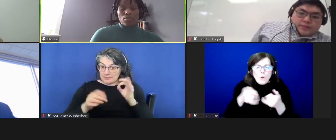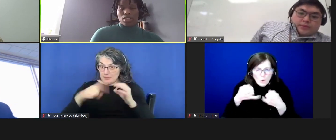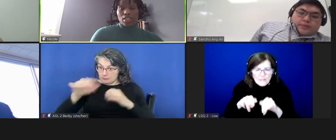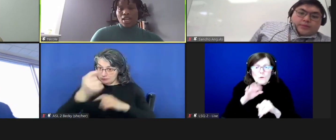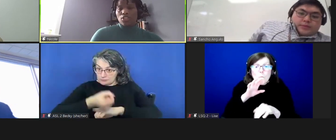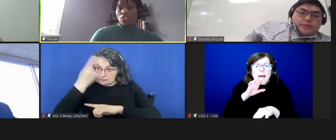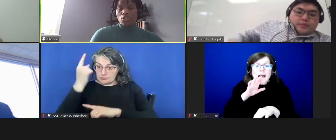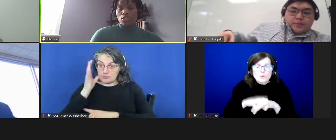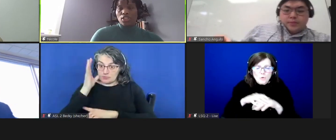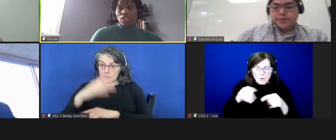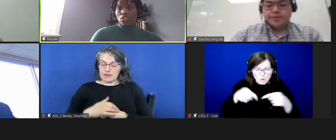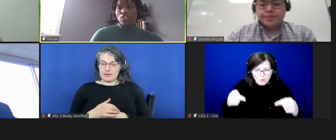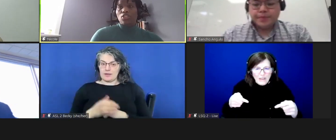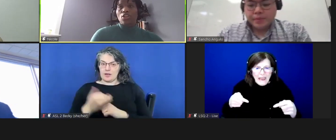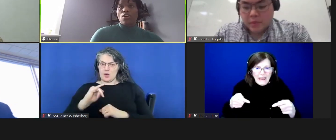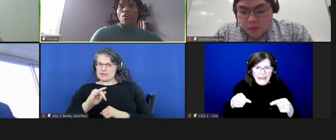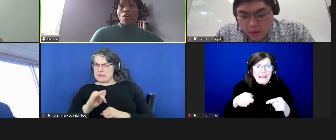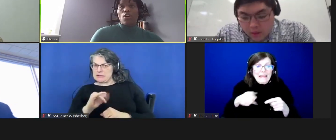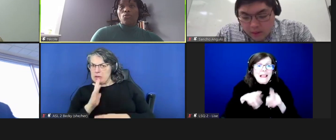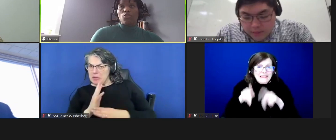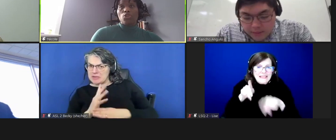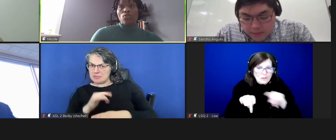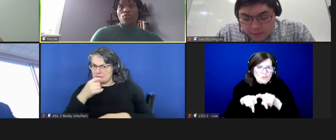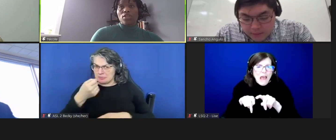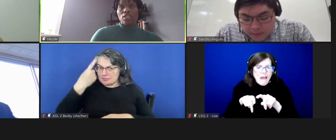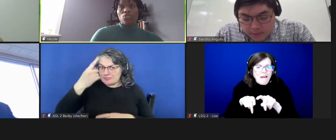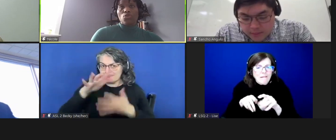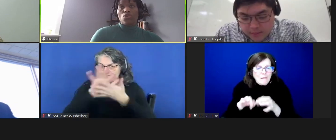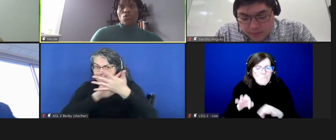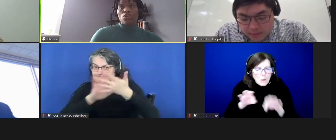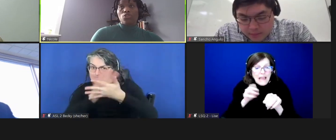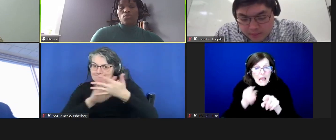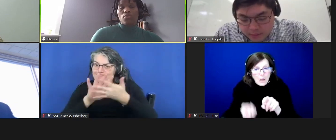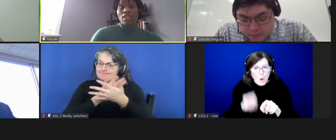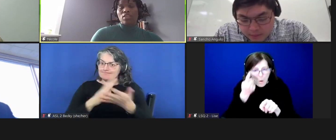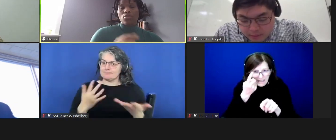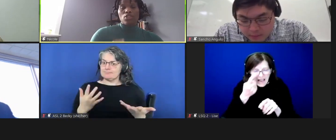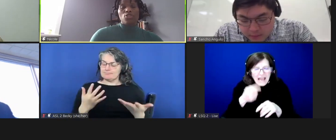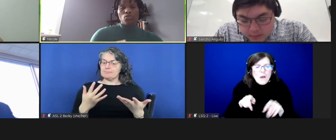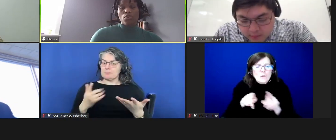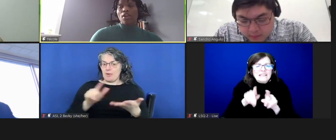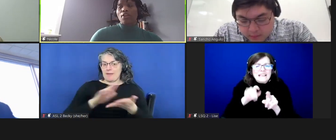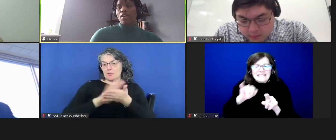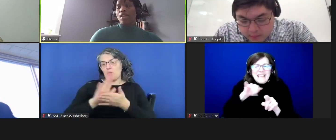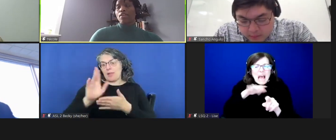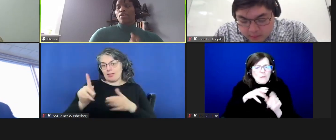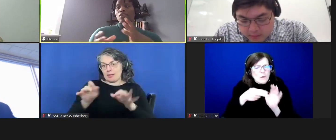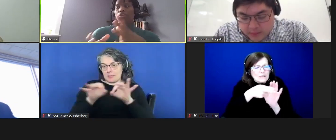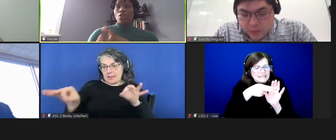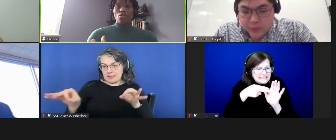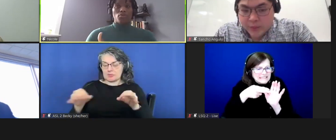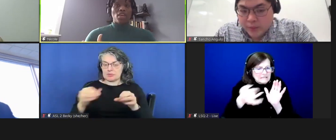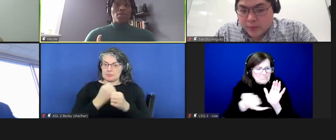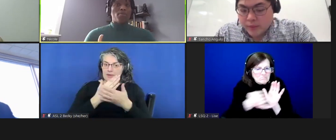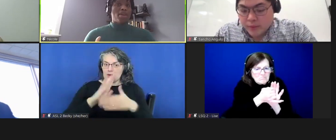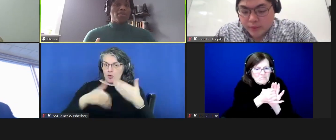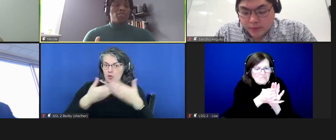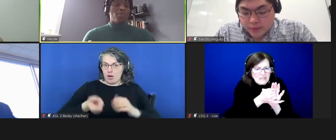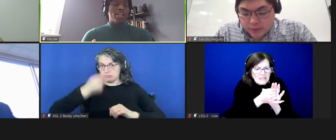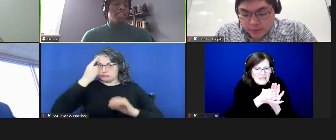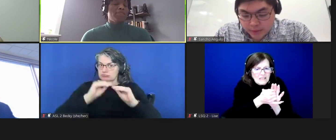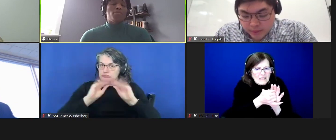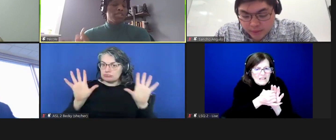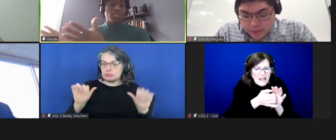comprenne. Et s'il y a des stigmates qui sont liés à certaines affections, eh